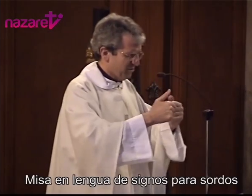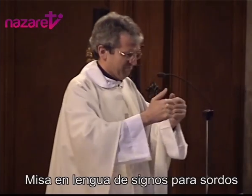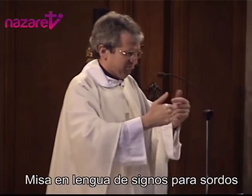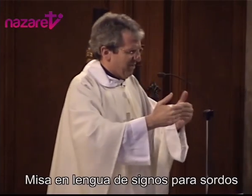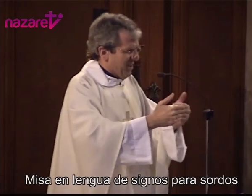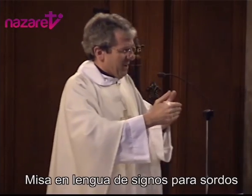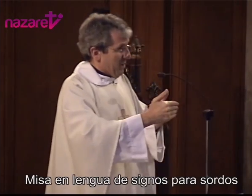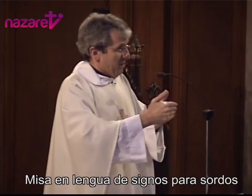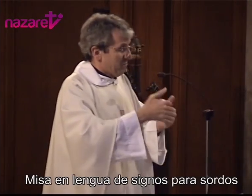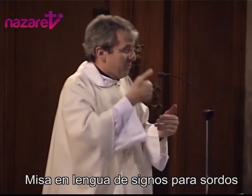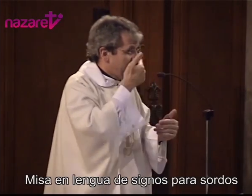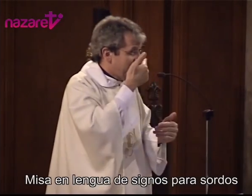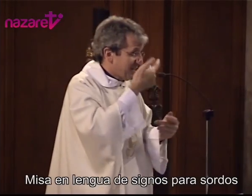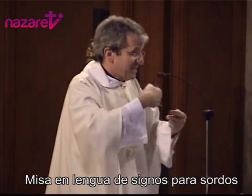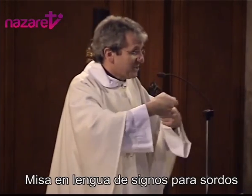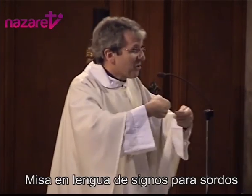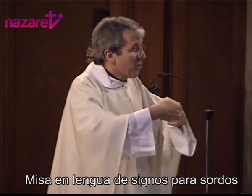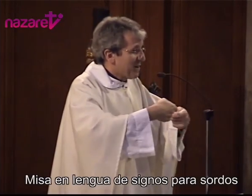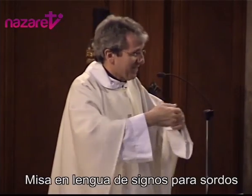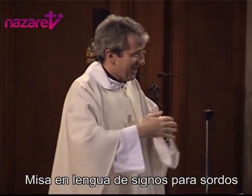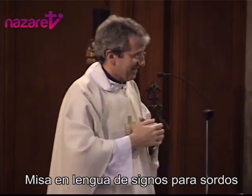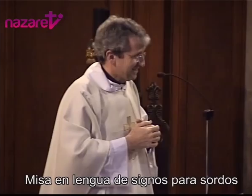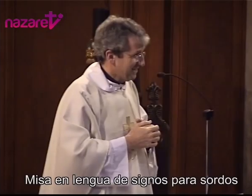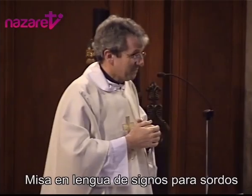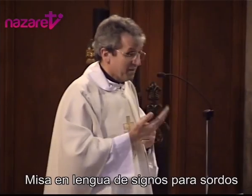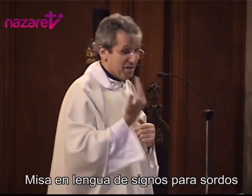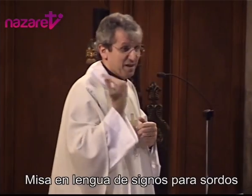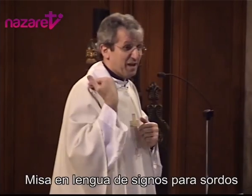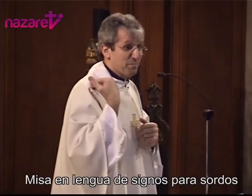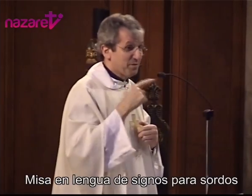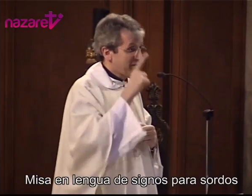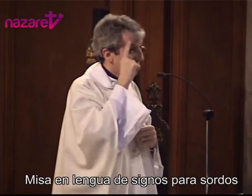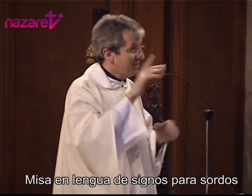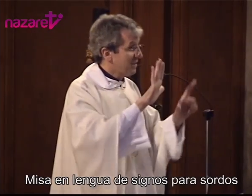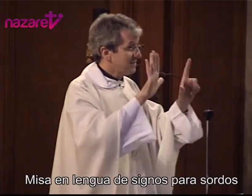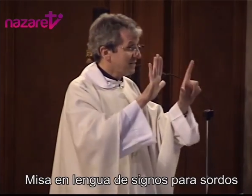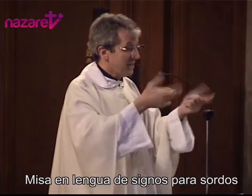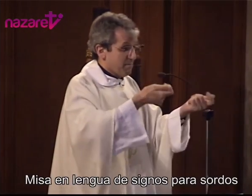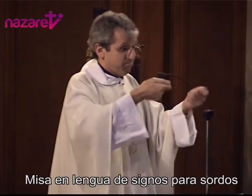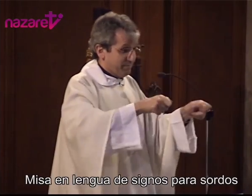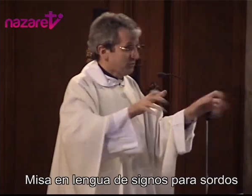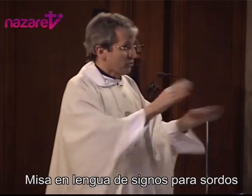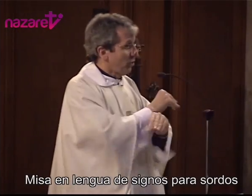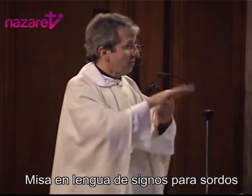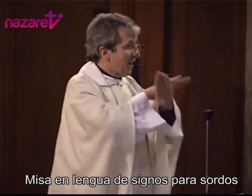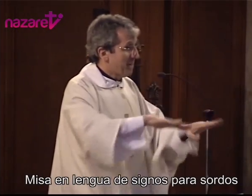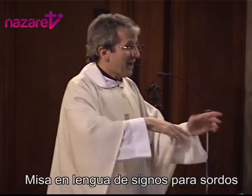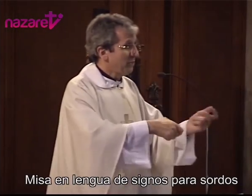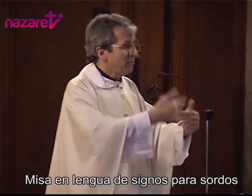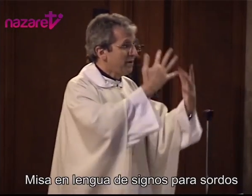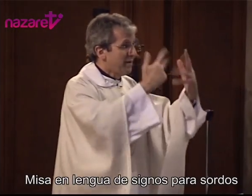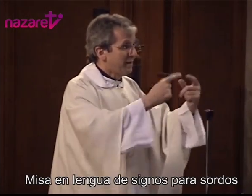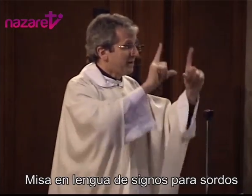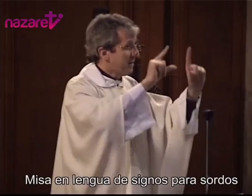Adviento, por intereses comerciales. Y en cambio, el día 7 ya todo